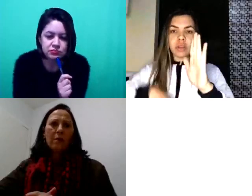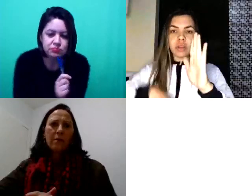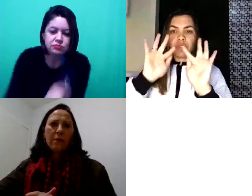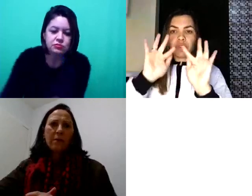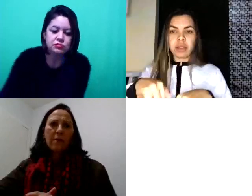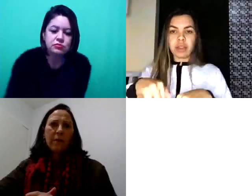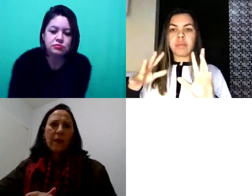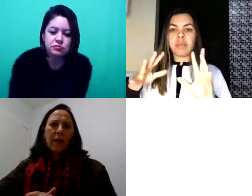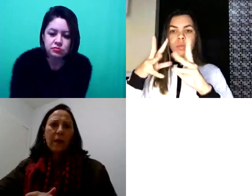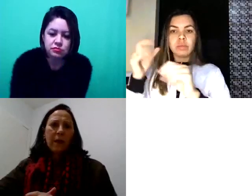bom?